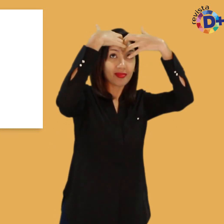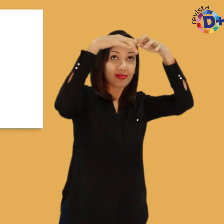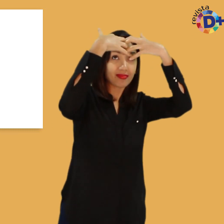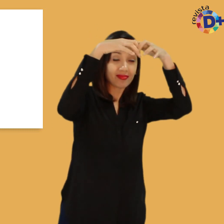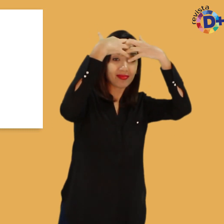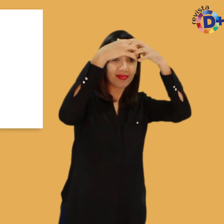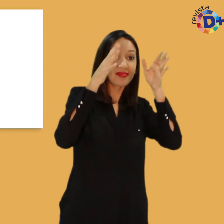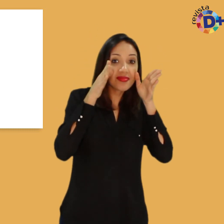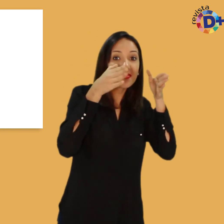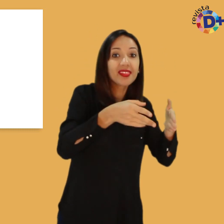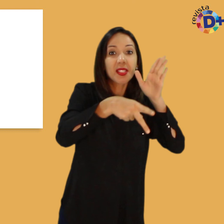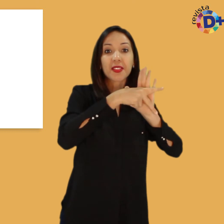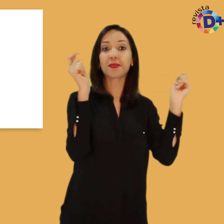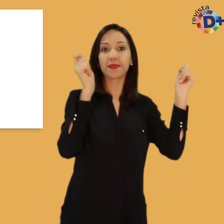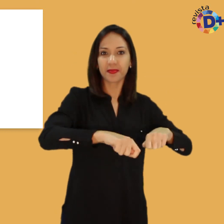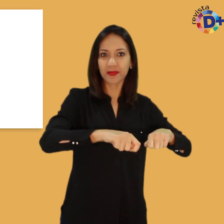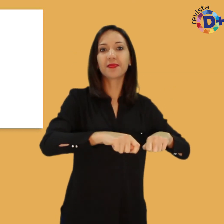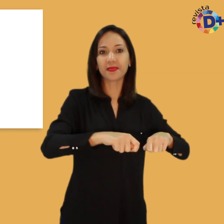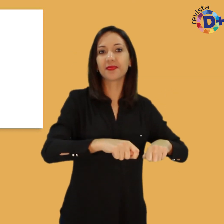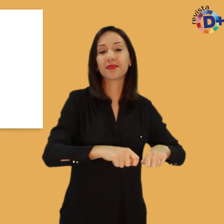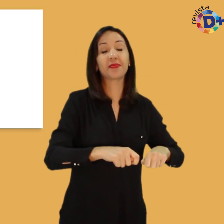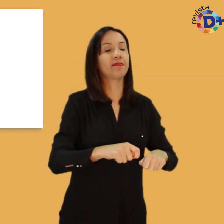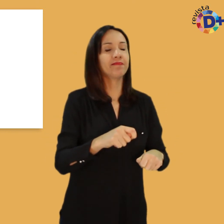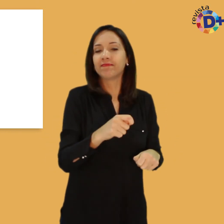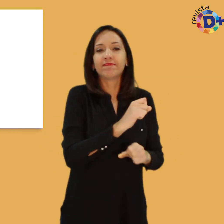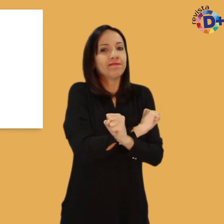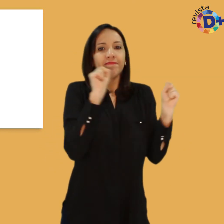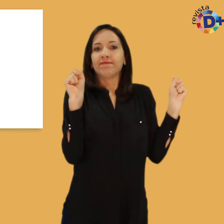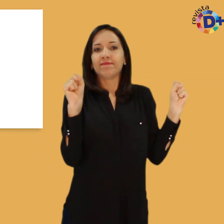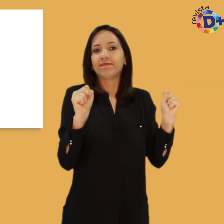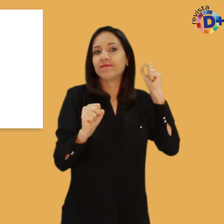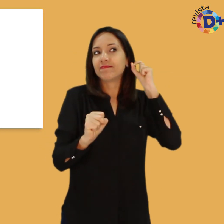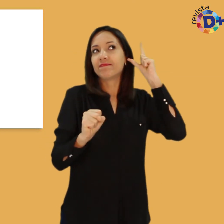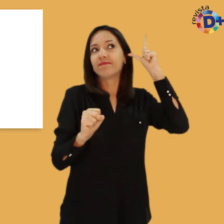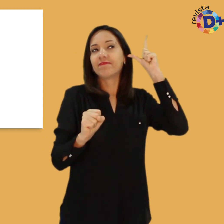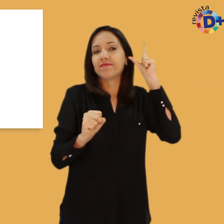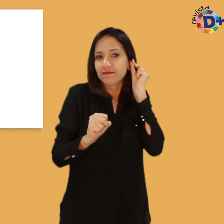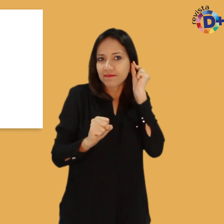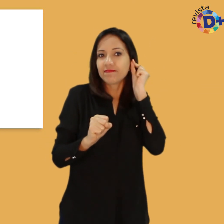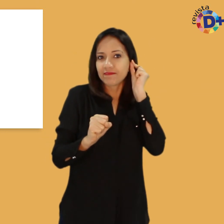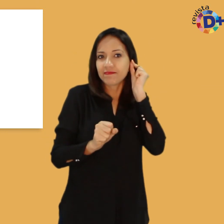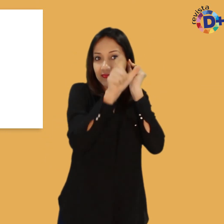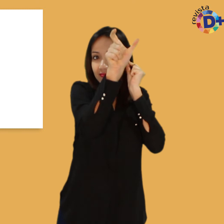neurofisiológicos no que se refere à capacidade ou incapacidade de audição do indivíduo,